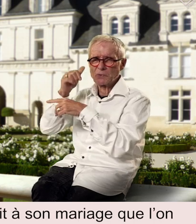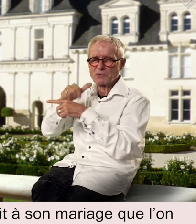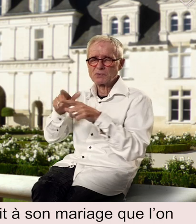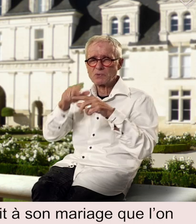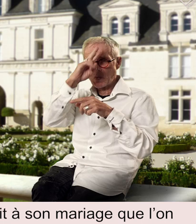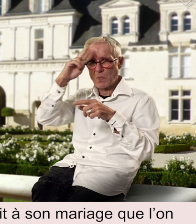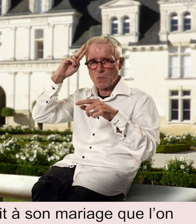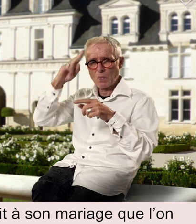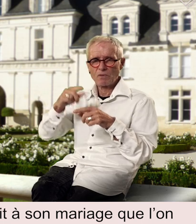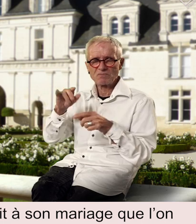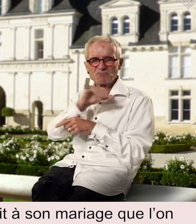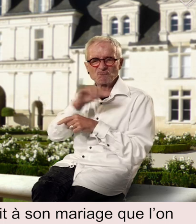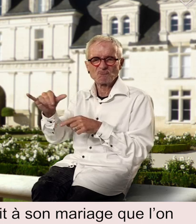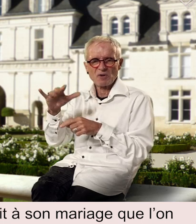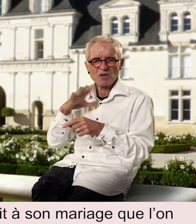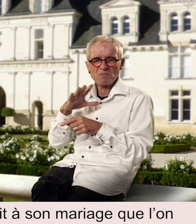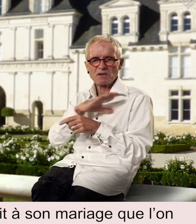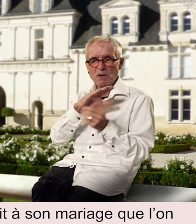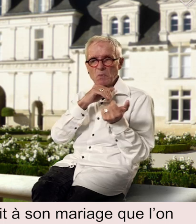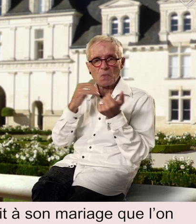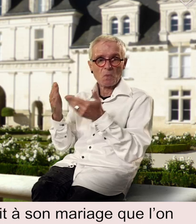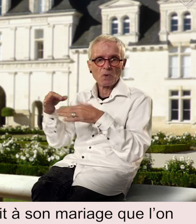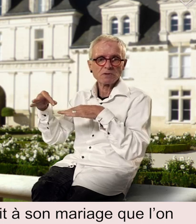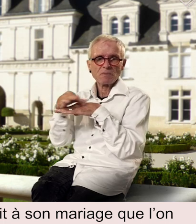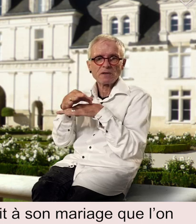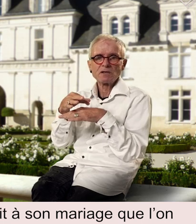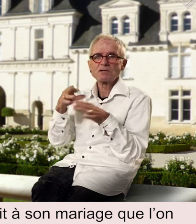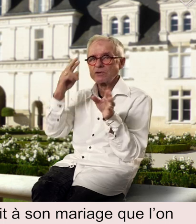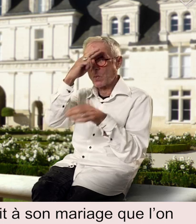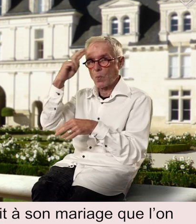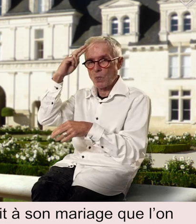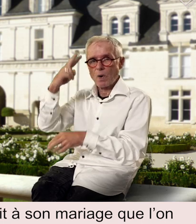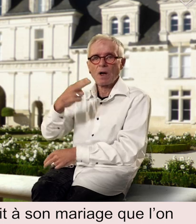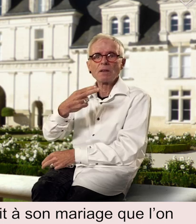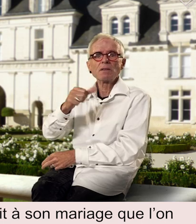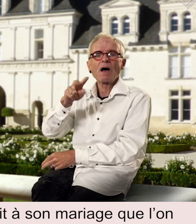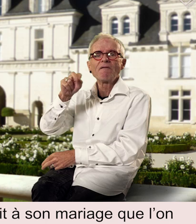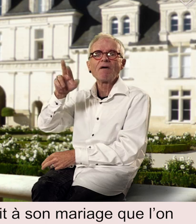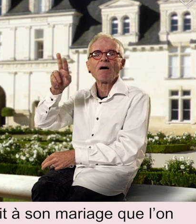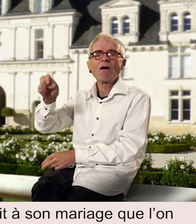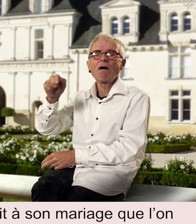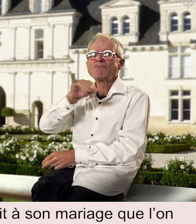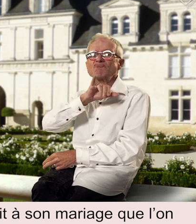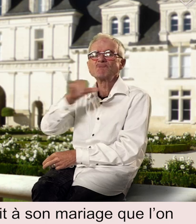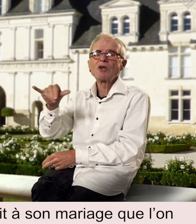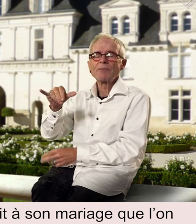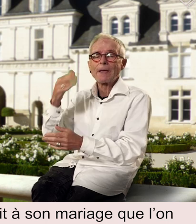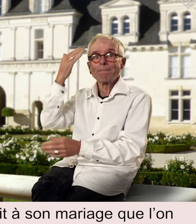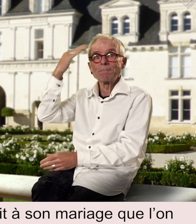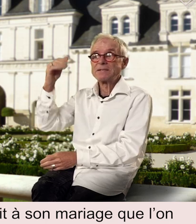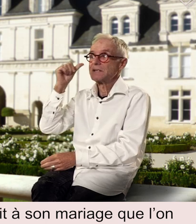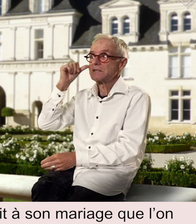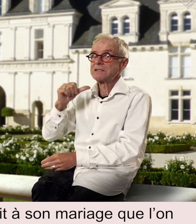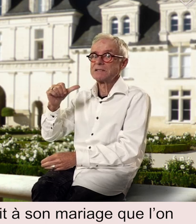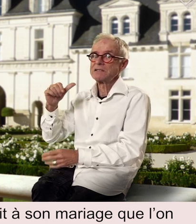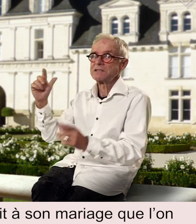ne consentirait à son mariage que l'on proposerait alors avec le roi de Navarre, tant que l'on souffrirait que le duc de Guise